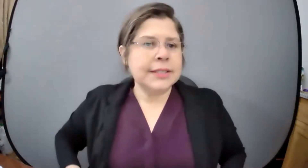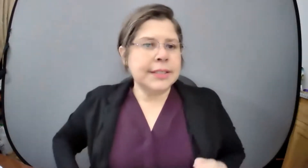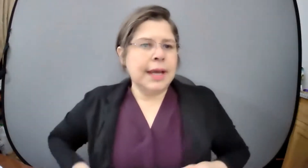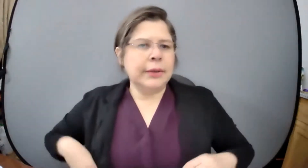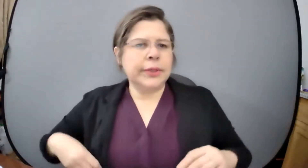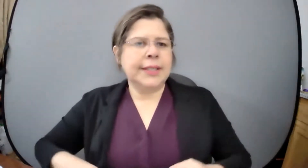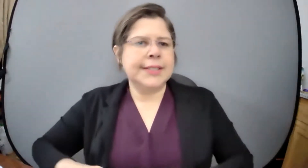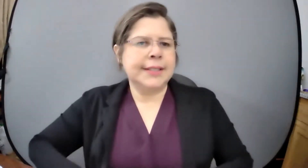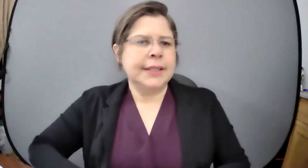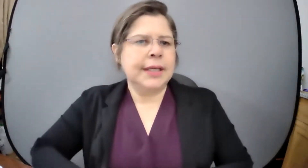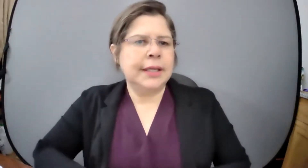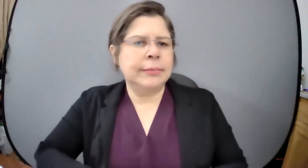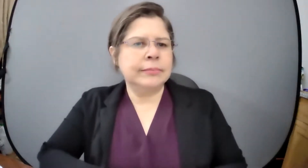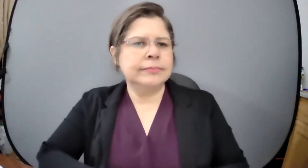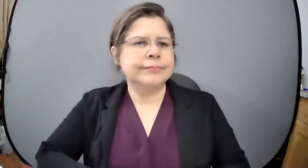sí